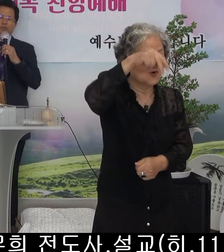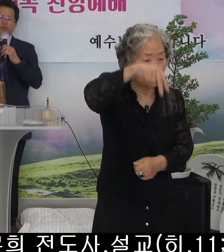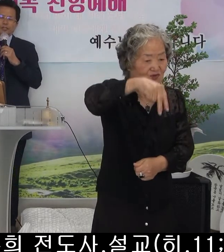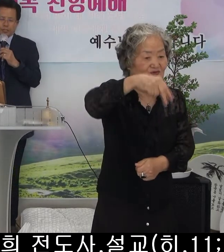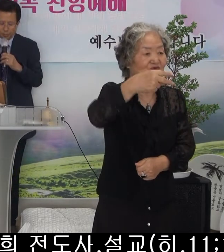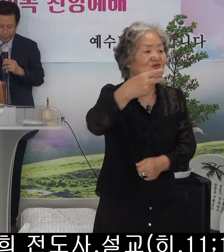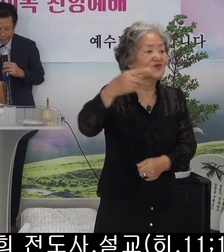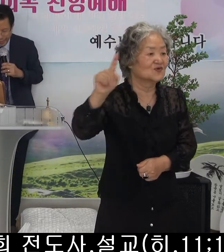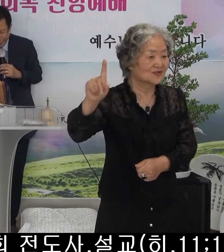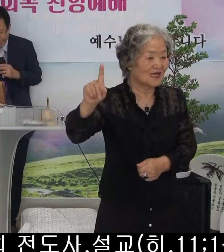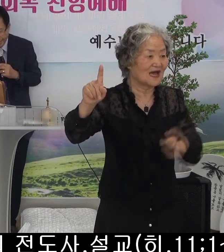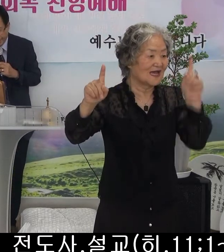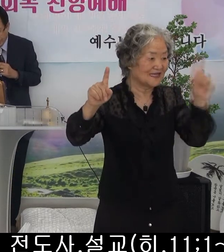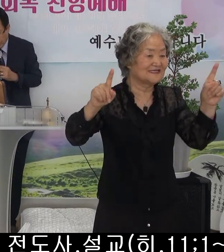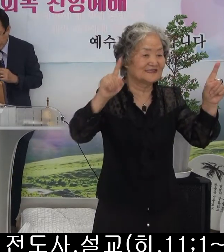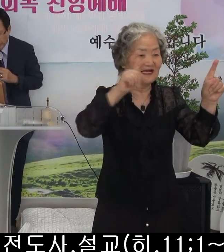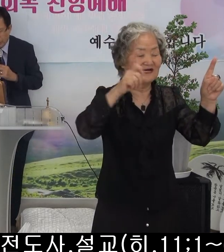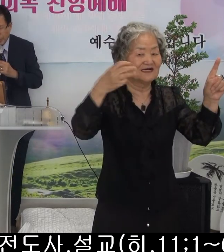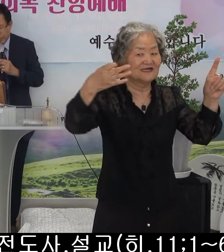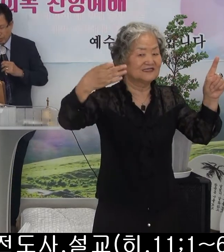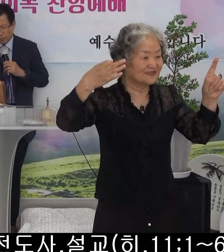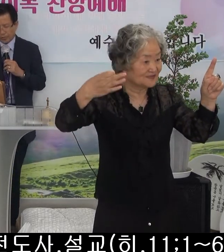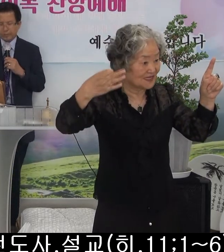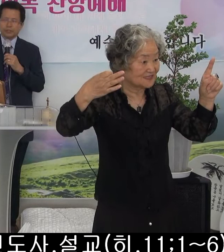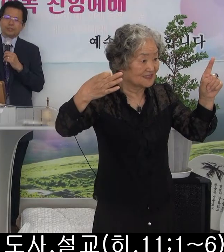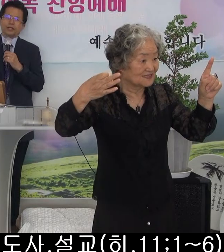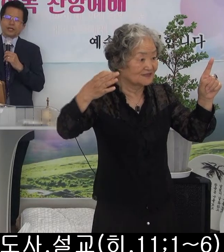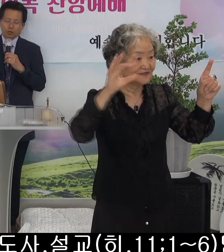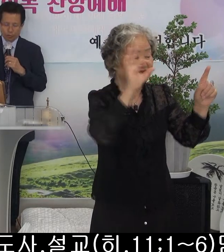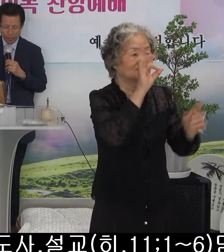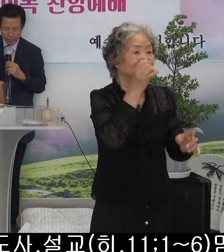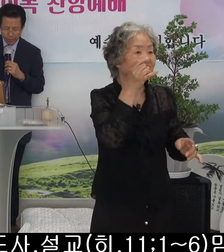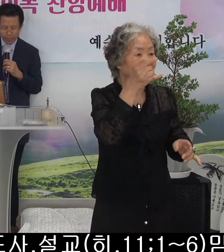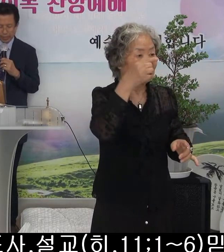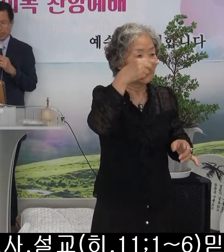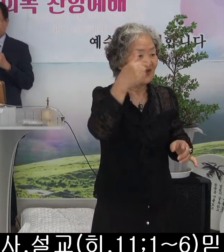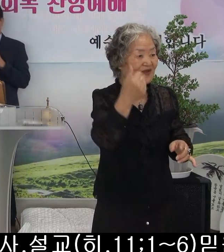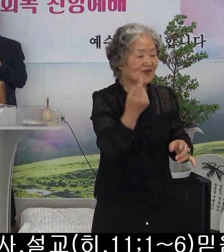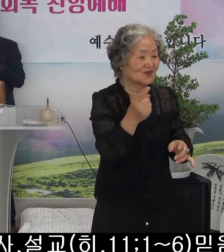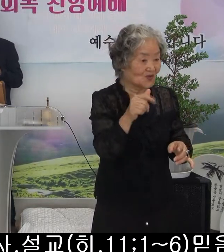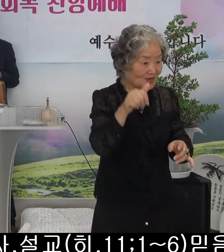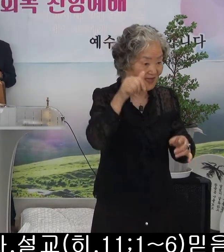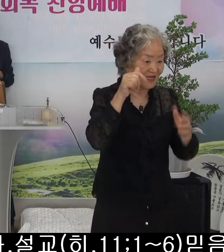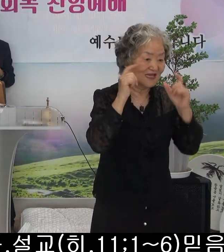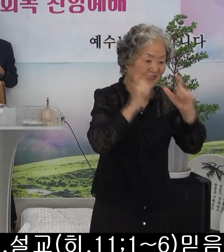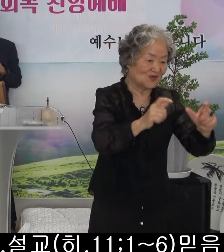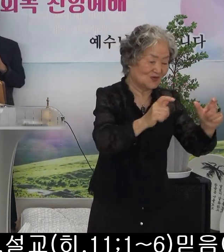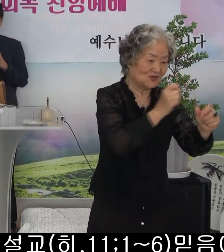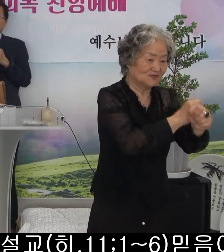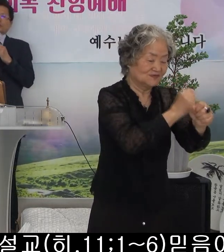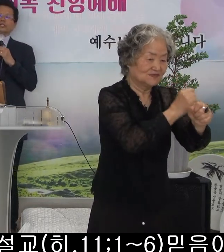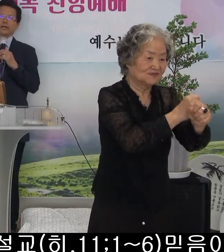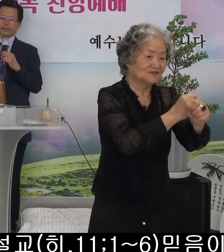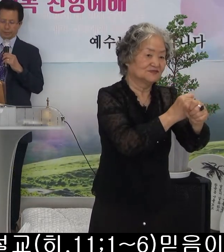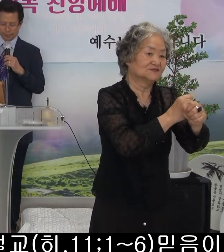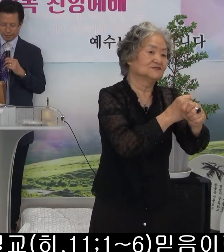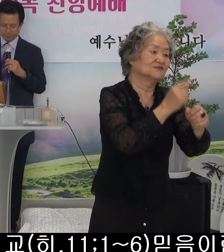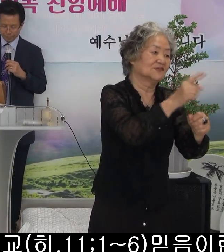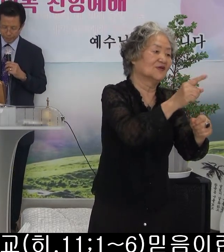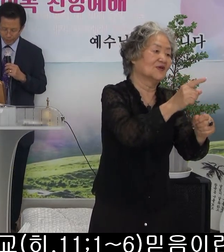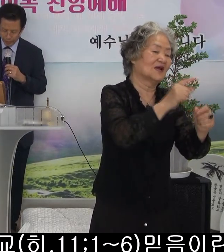장밖에 없습니다. 유다서 14절에 에녹이 경고한 내용을 보면 이렇습니다. 원망하지 마라, 불만하지 마라, 정욕대로 살지